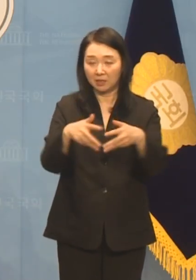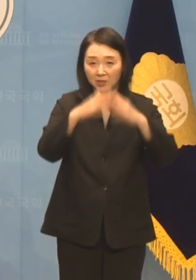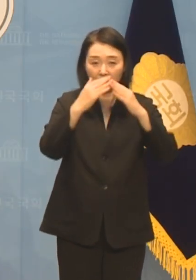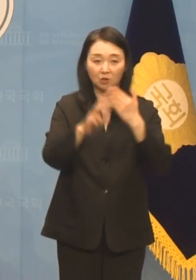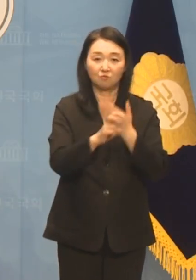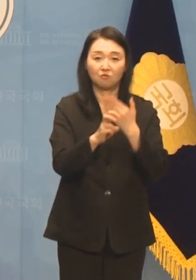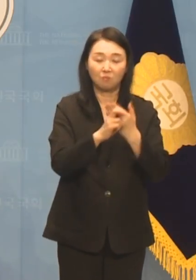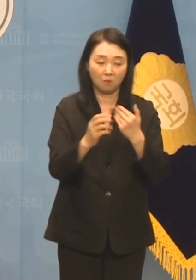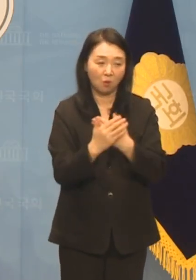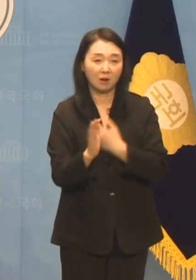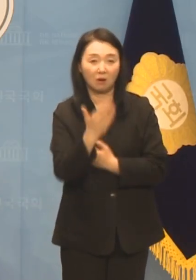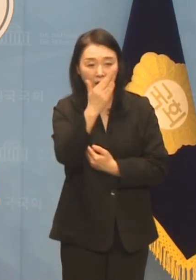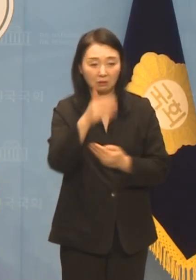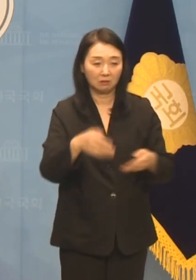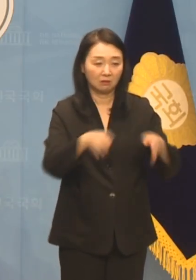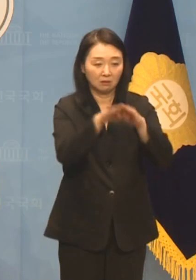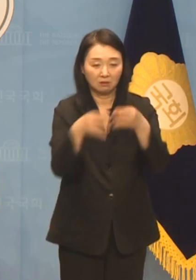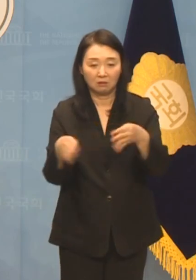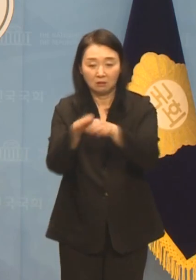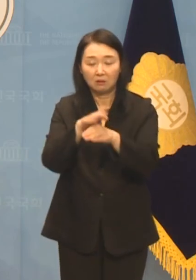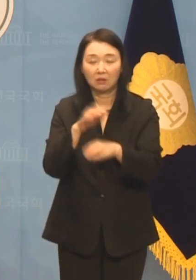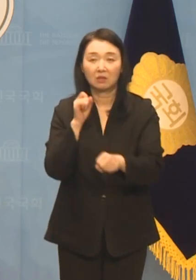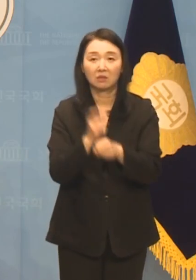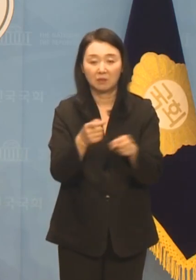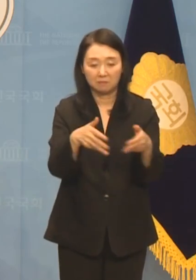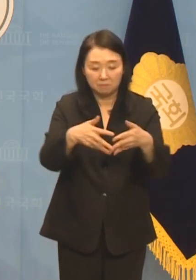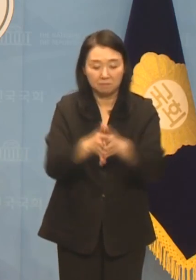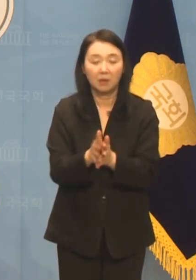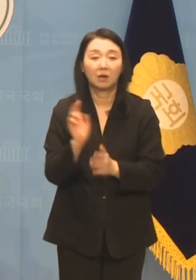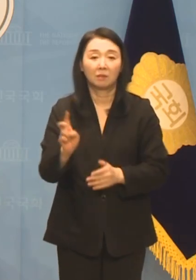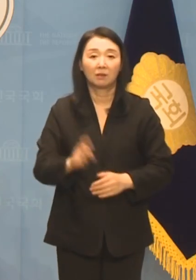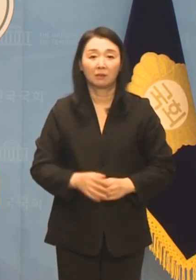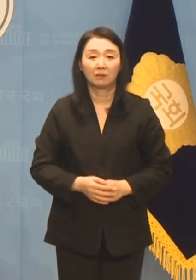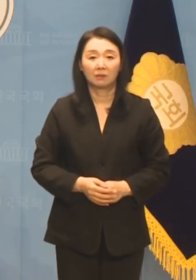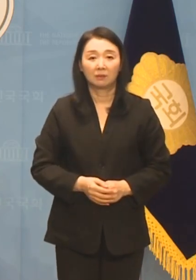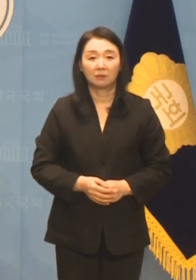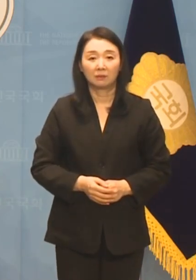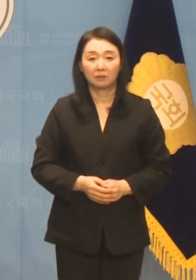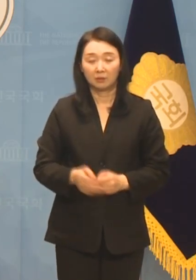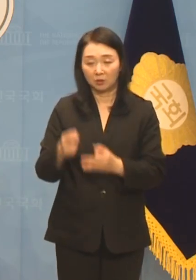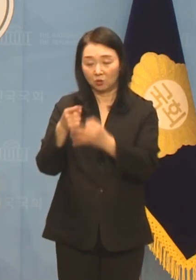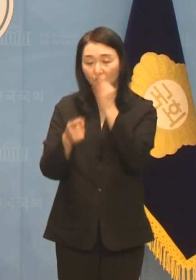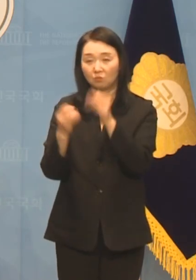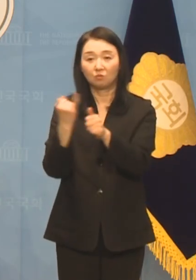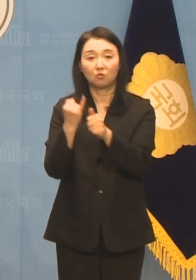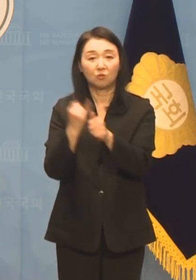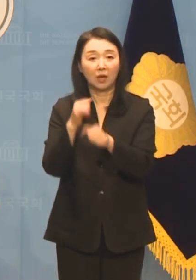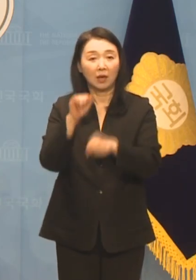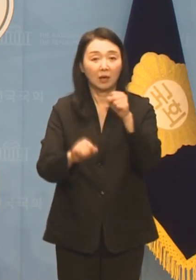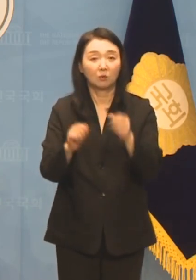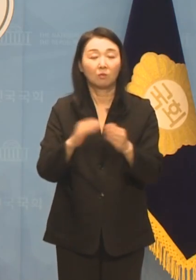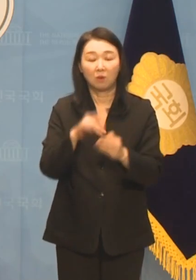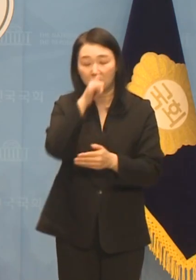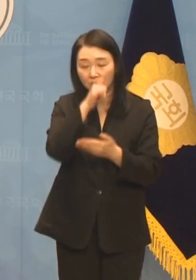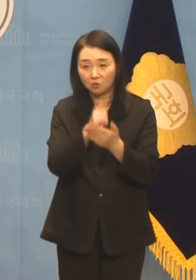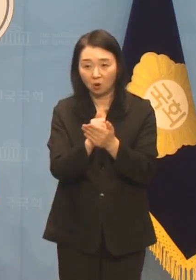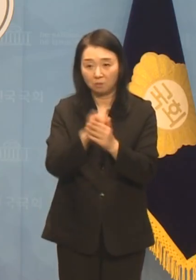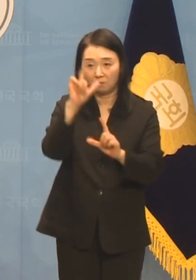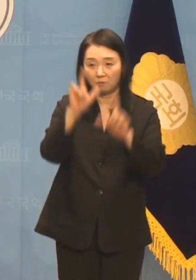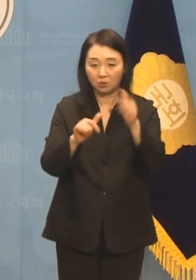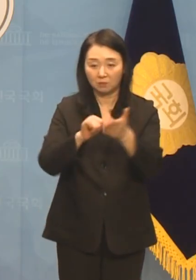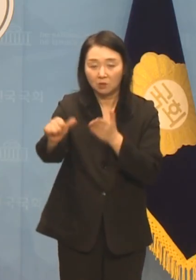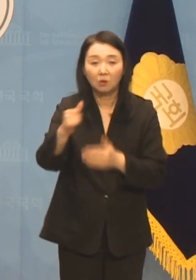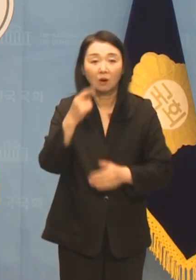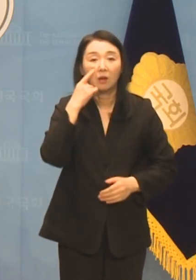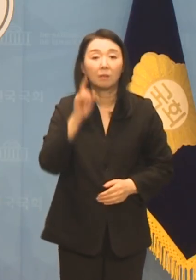불법 호화시설도 이미 철거했을 수도 있습니다. 윤석열 부부가 저지른 숱한 범죄의 흔적들을